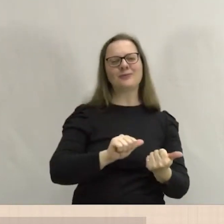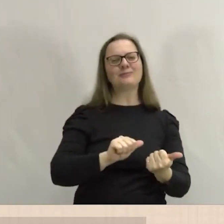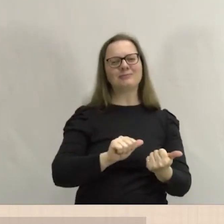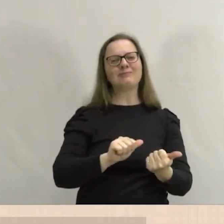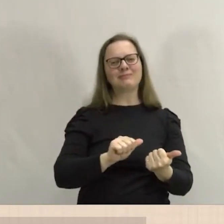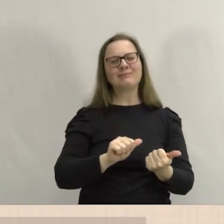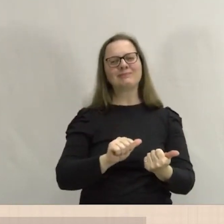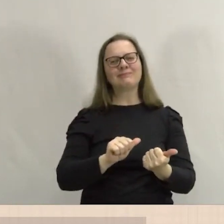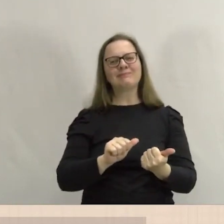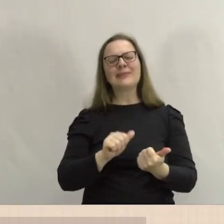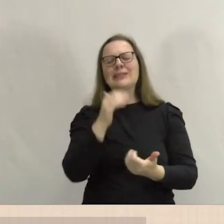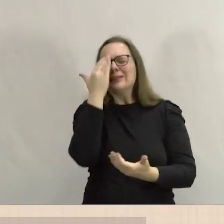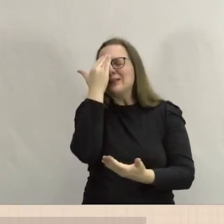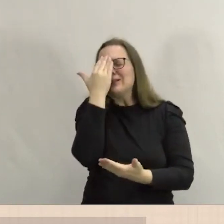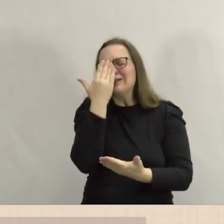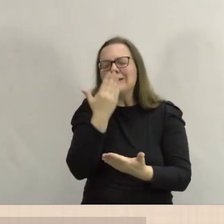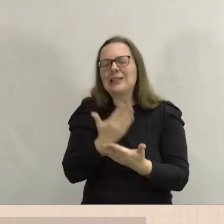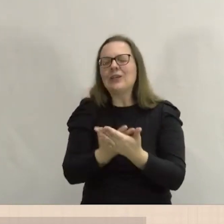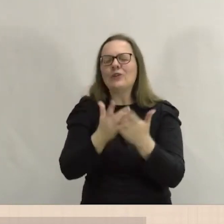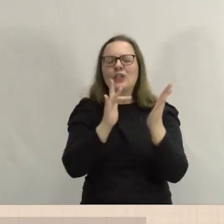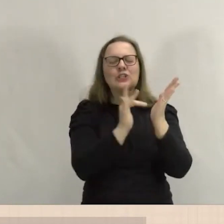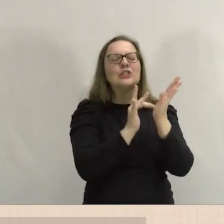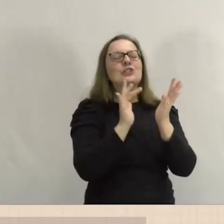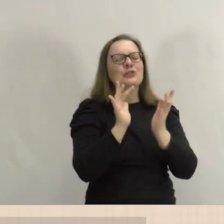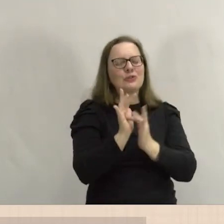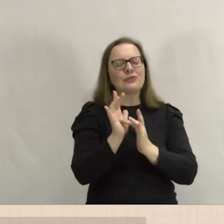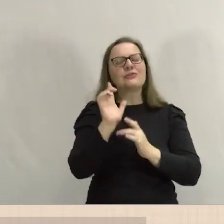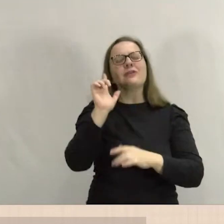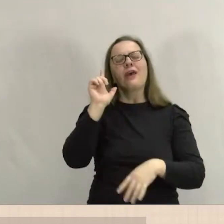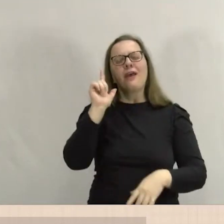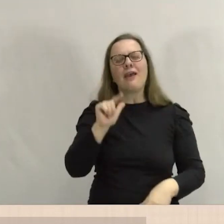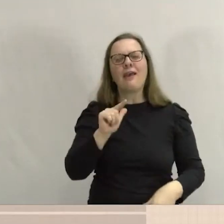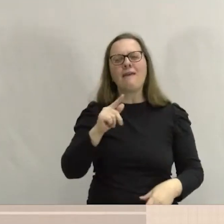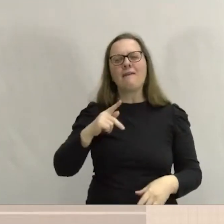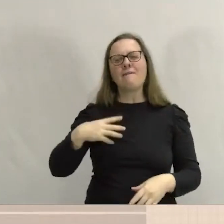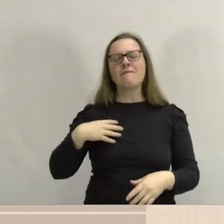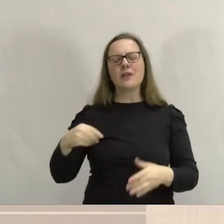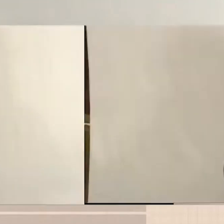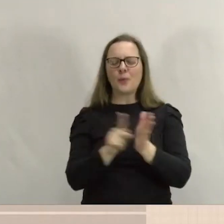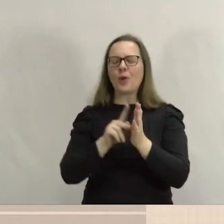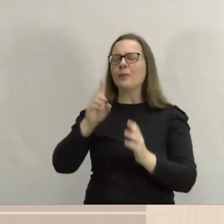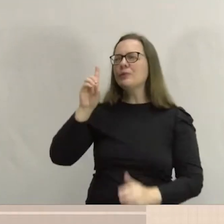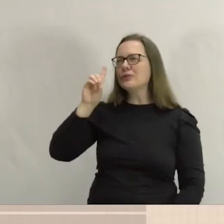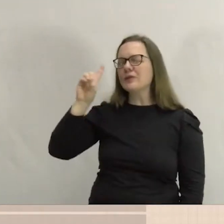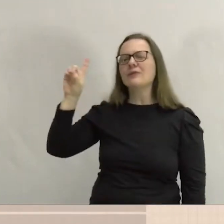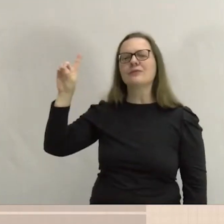Jesus, crendo que Jesus Cristo é o Filho de Deus.